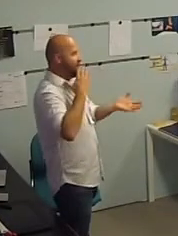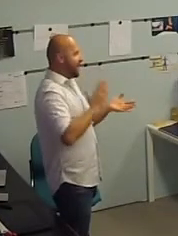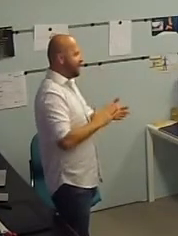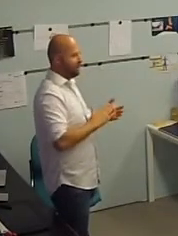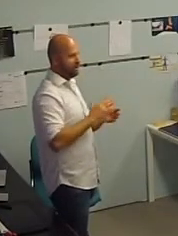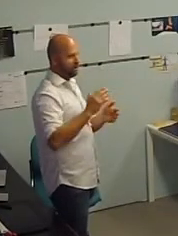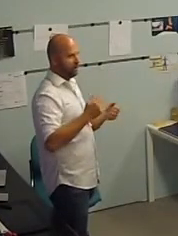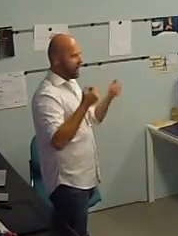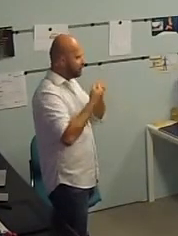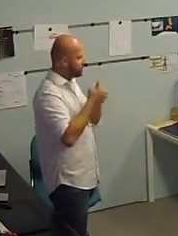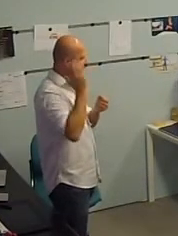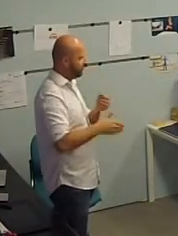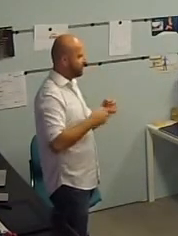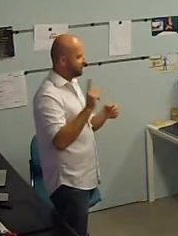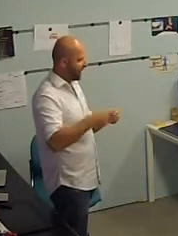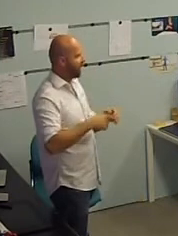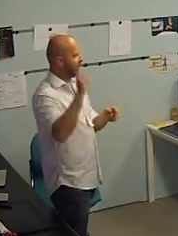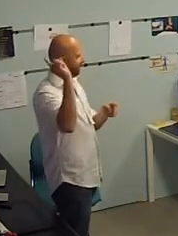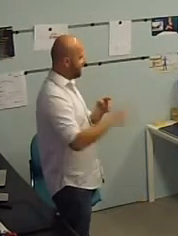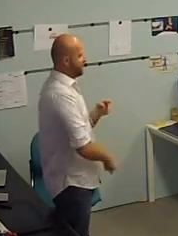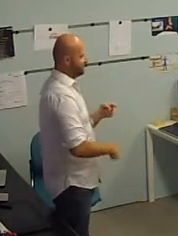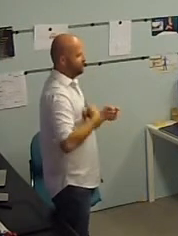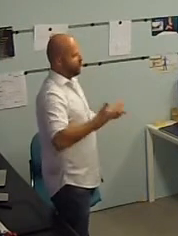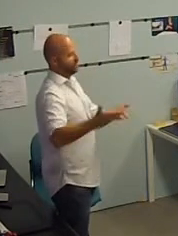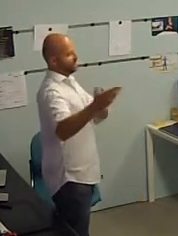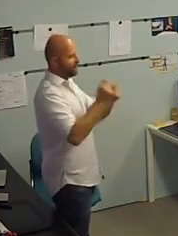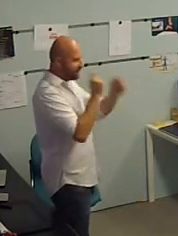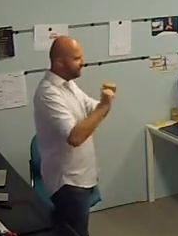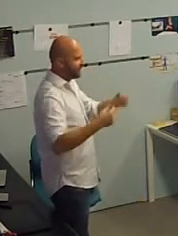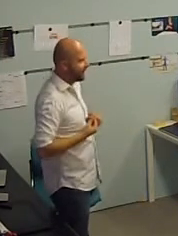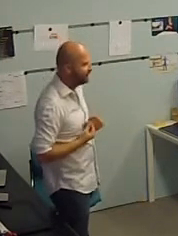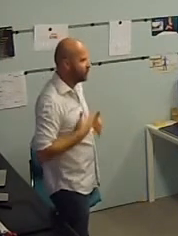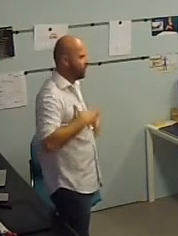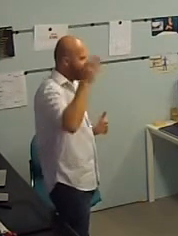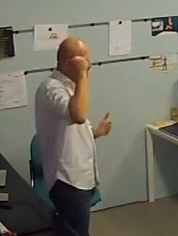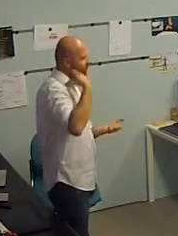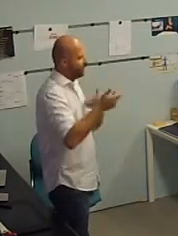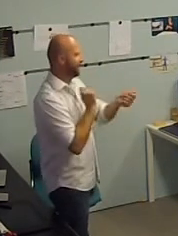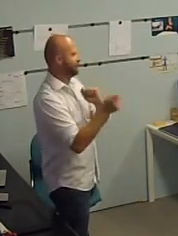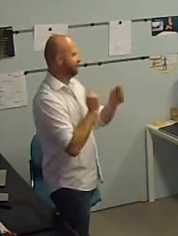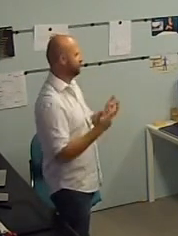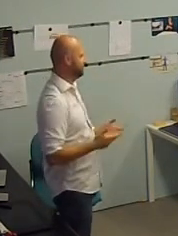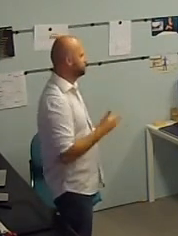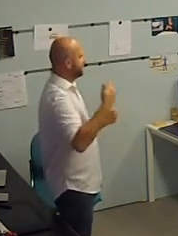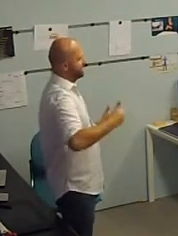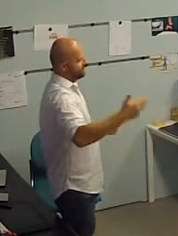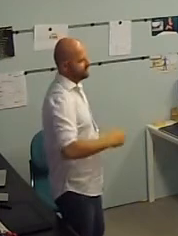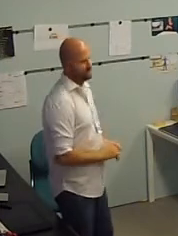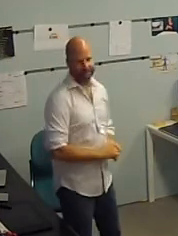Also das ist super, der hat das geschafft, das ist super. Und da haben wir heute eingeladen, wie das war und so, tun wir dann mit ihm